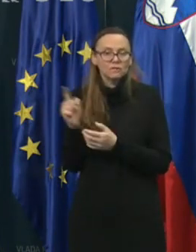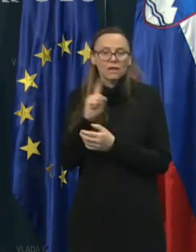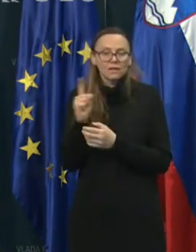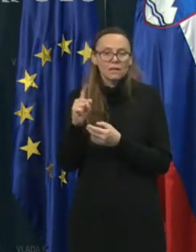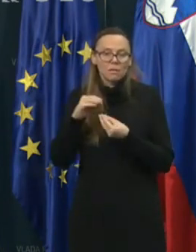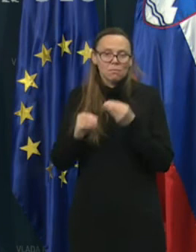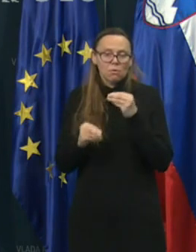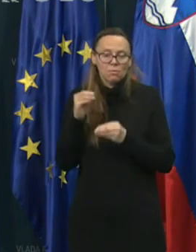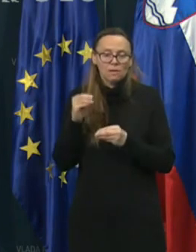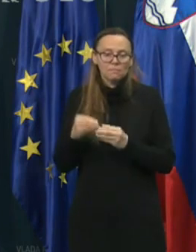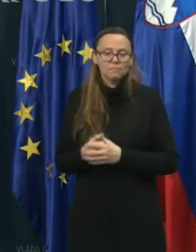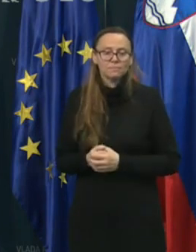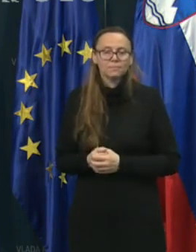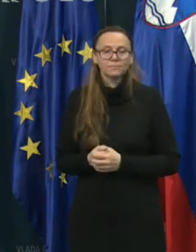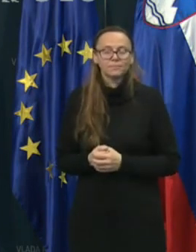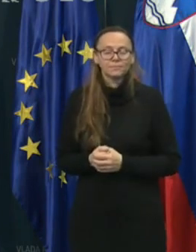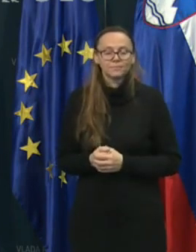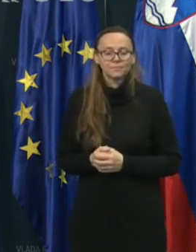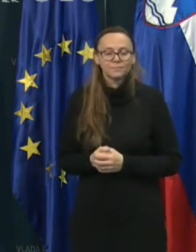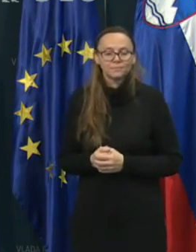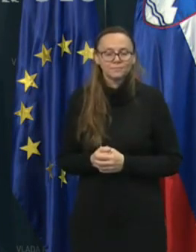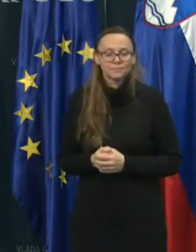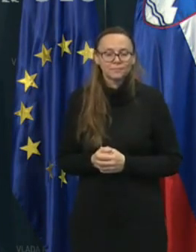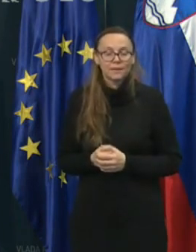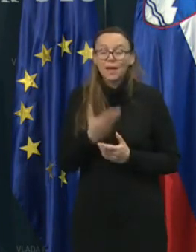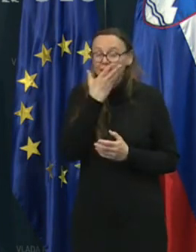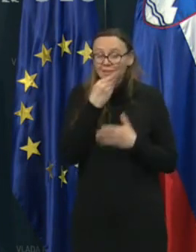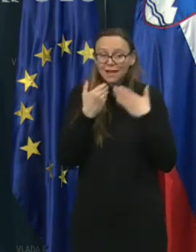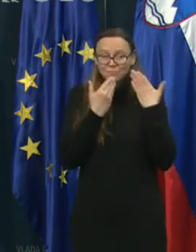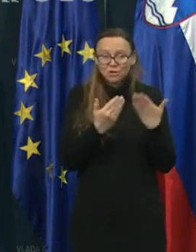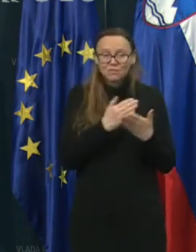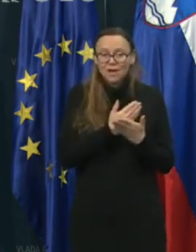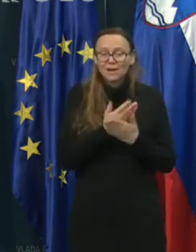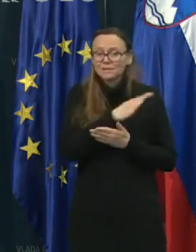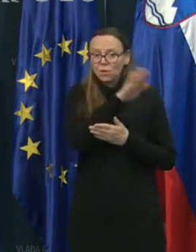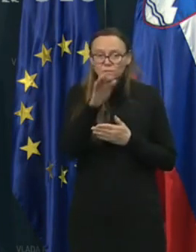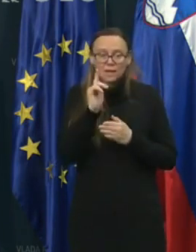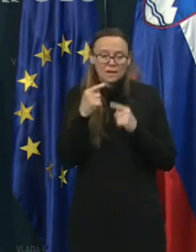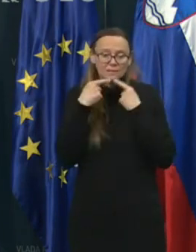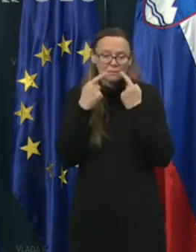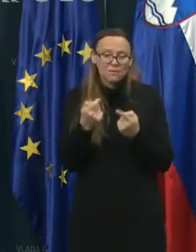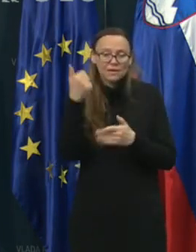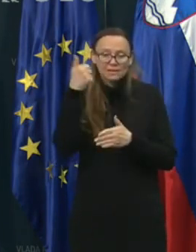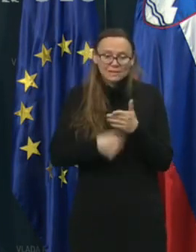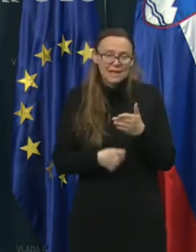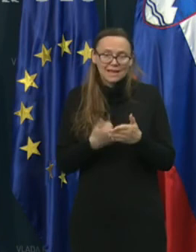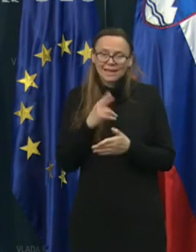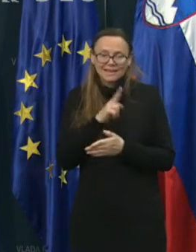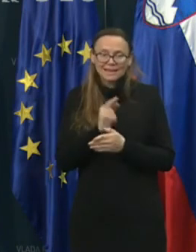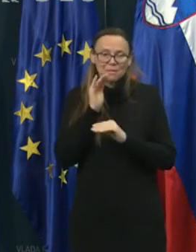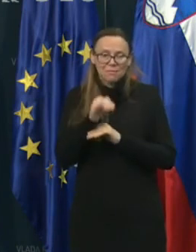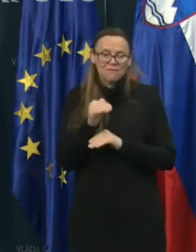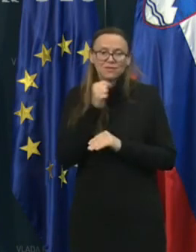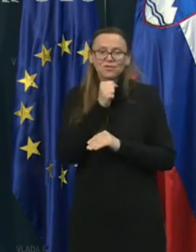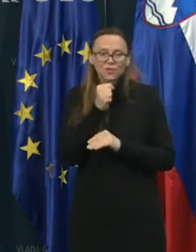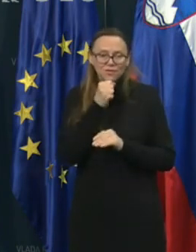problem. Najlepša hvala za vse, kar ste povedali. Zaenkrat nimamo več novinarskih vprašanj.